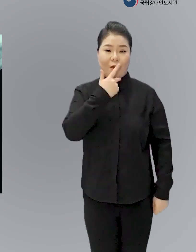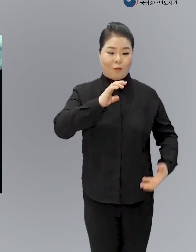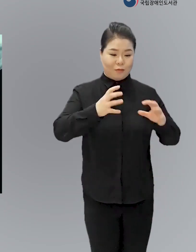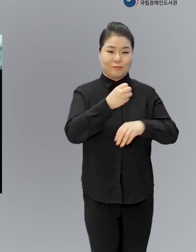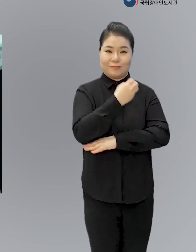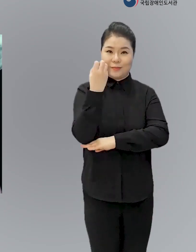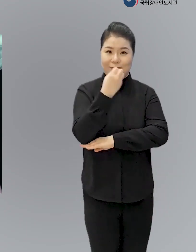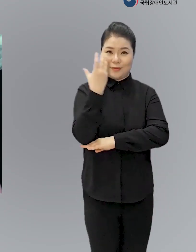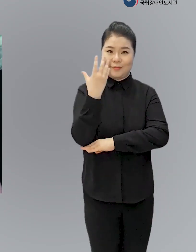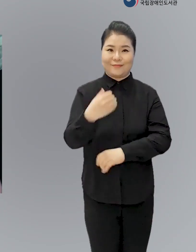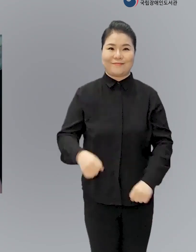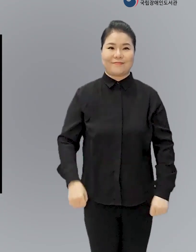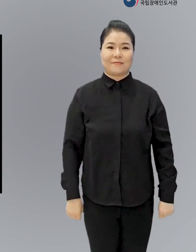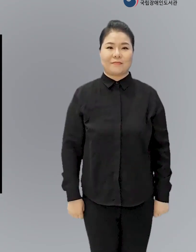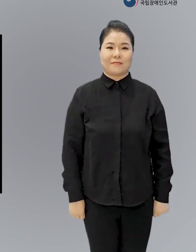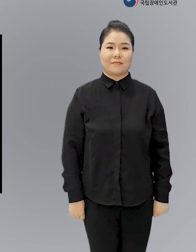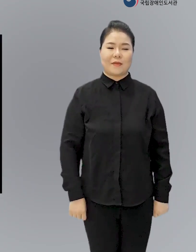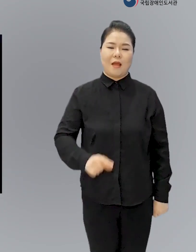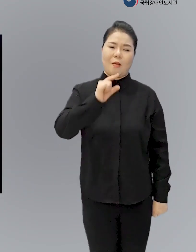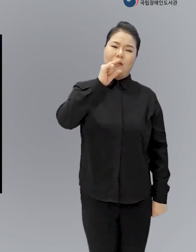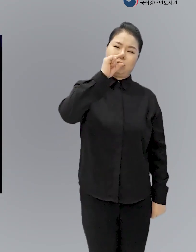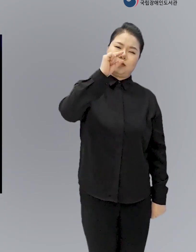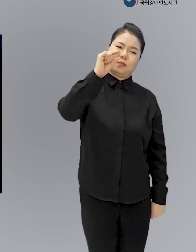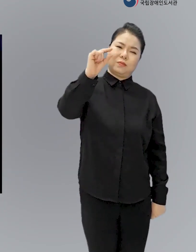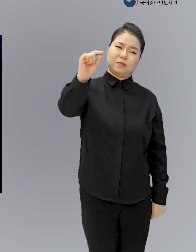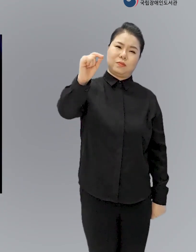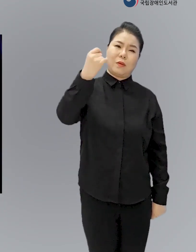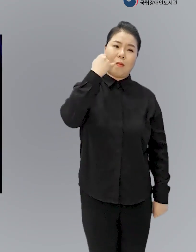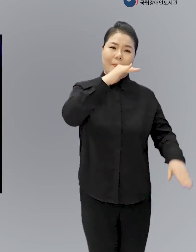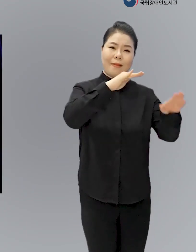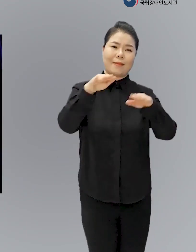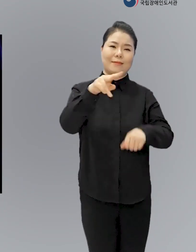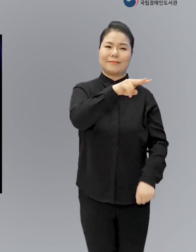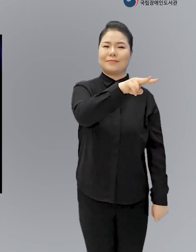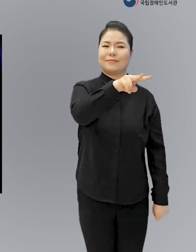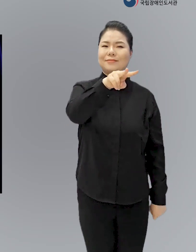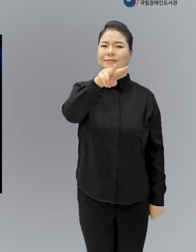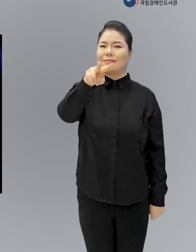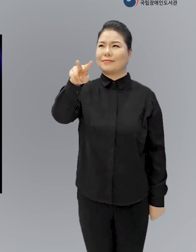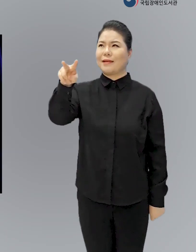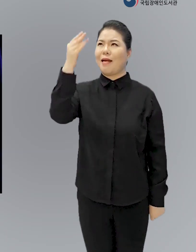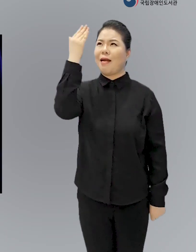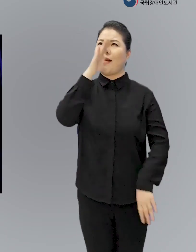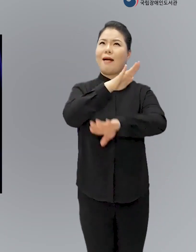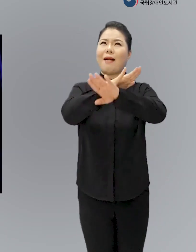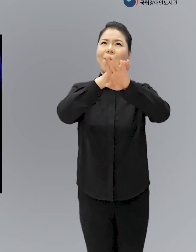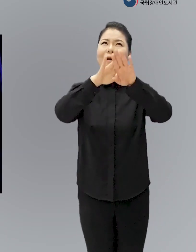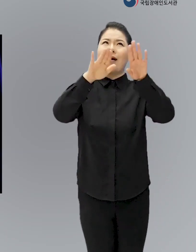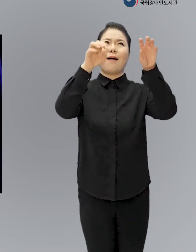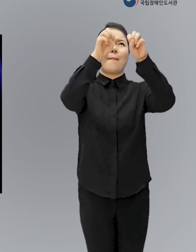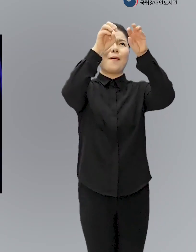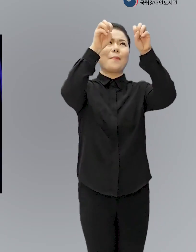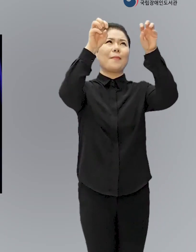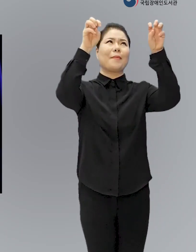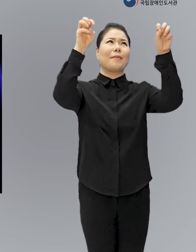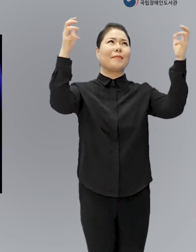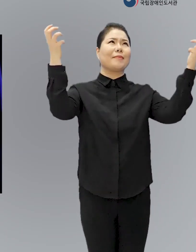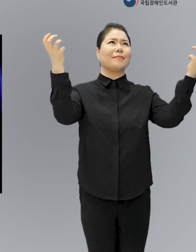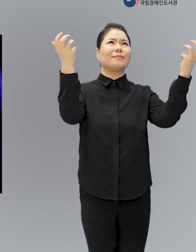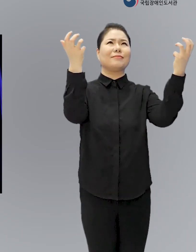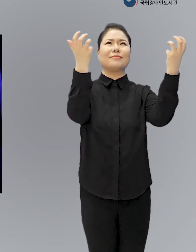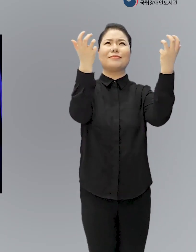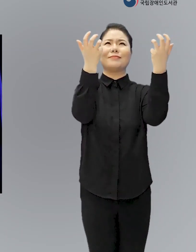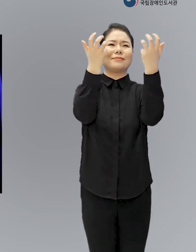가디언. Out to sea, the sky filled with stars, and a huge moon began to